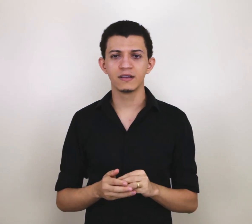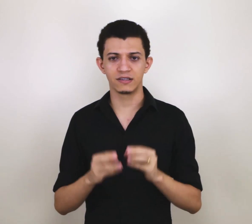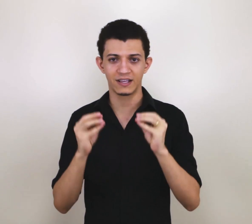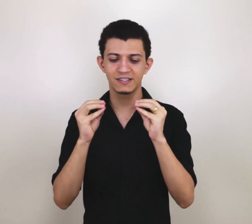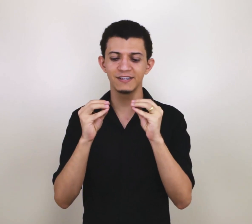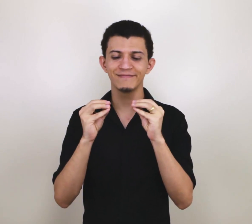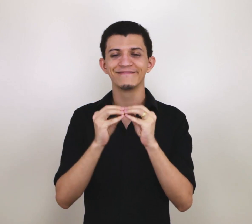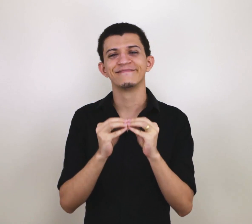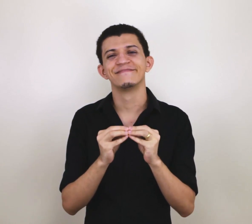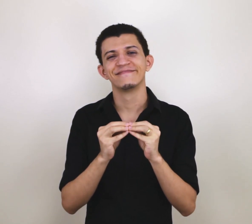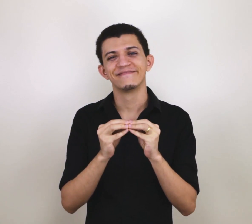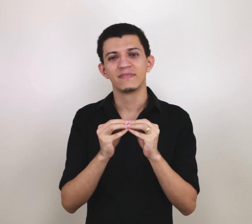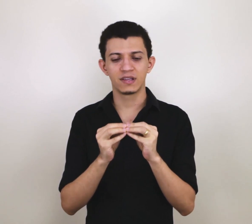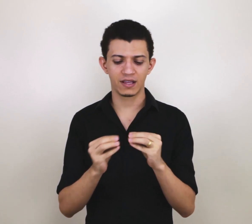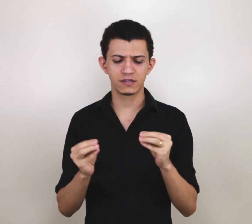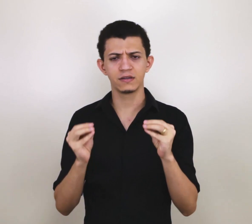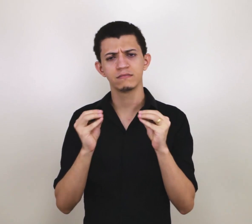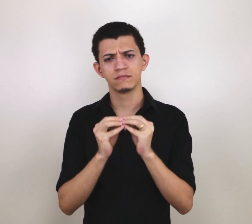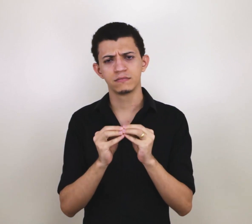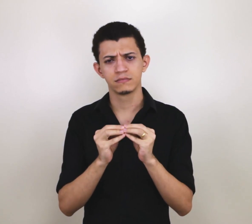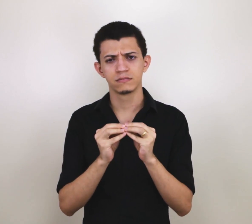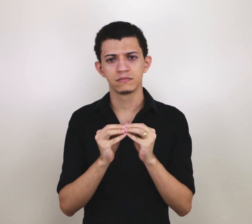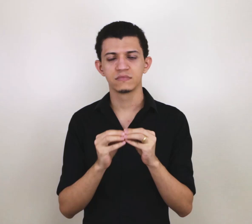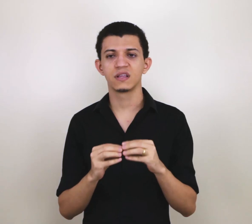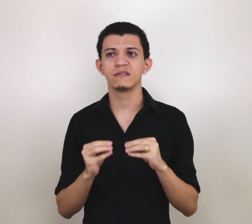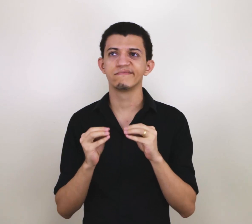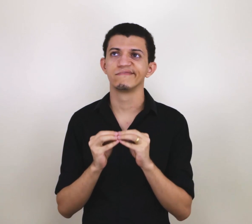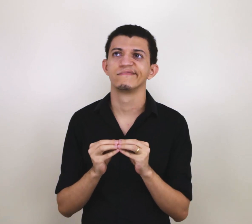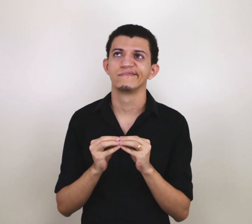você tem assim, você tem assim. Tem.